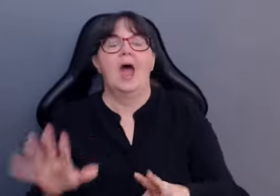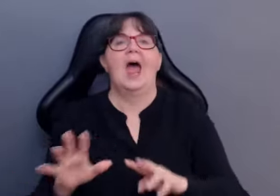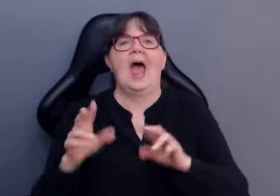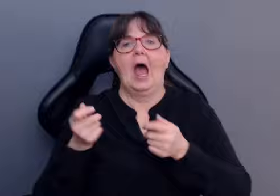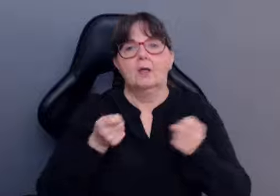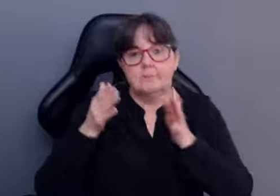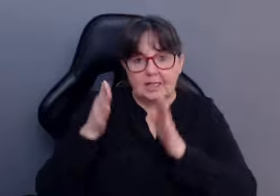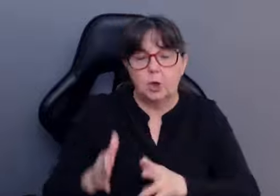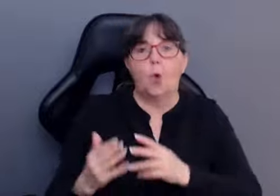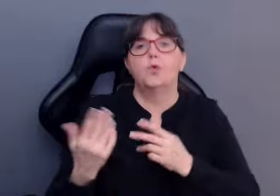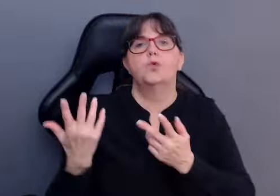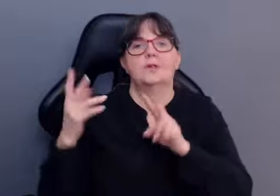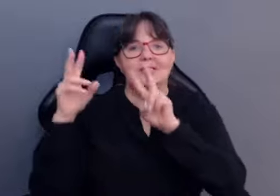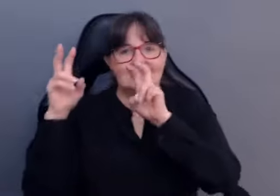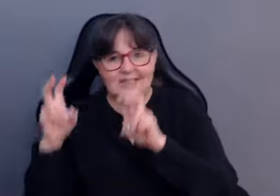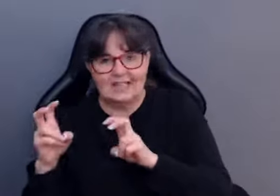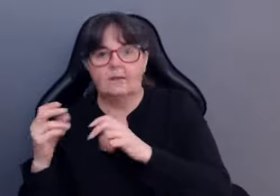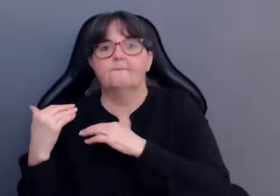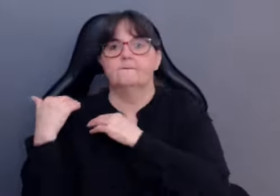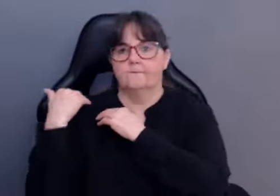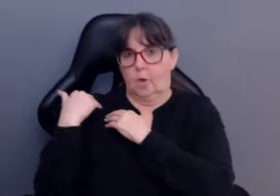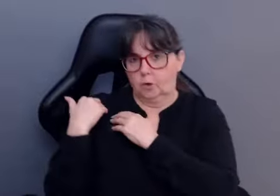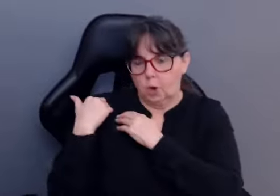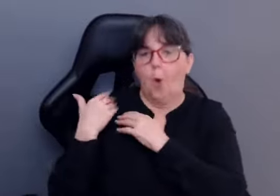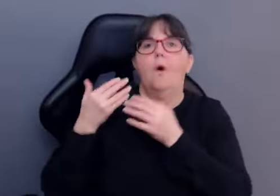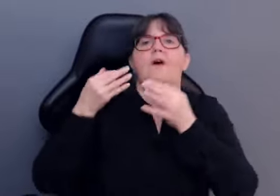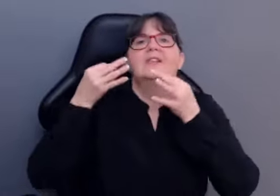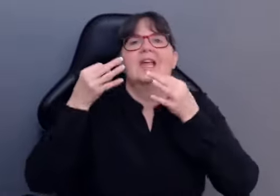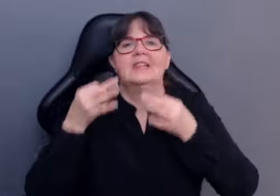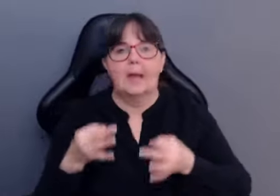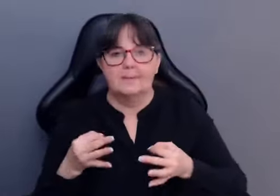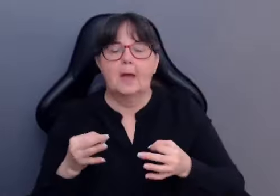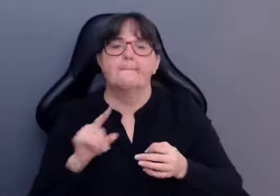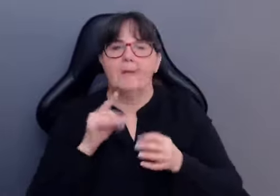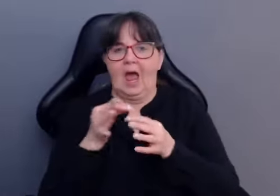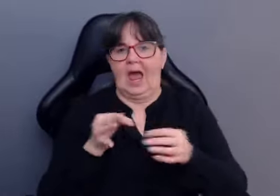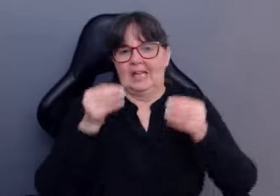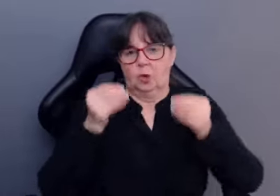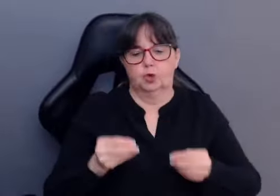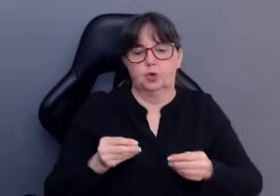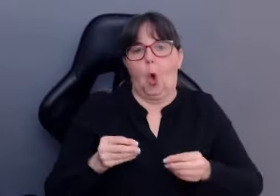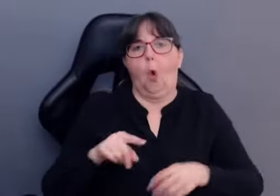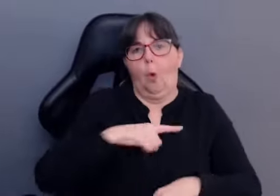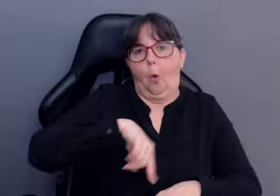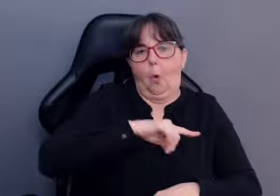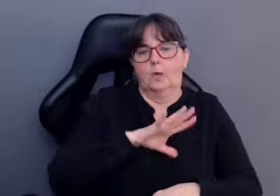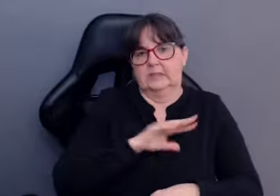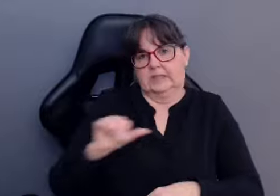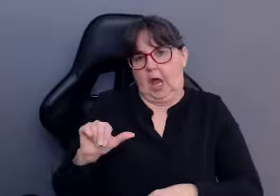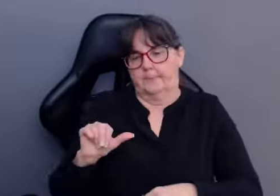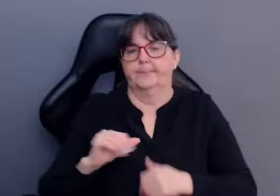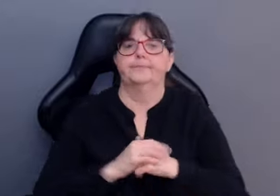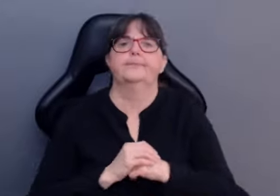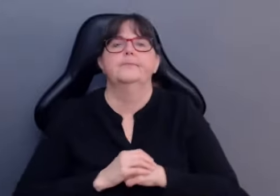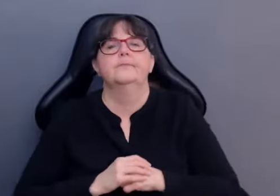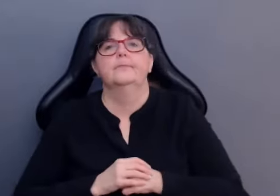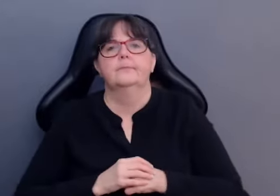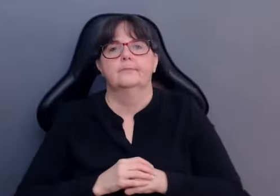les fonctions peuvent être déterminés par résolution du conseil d'administration. Une